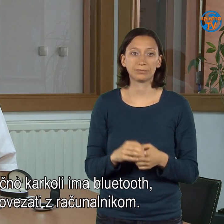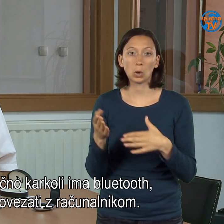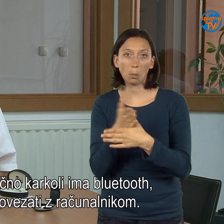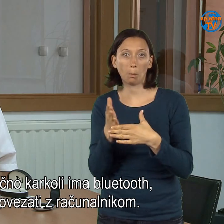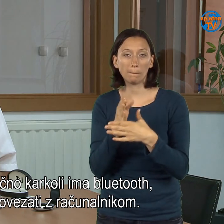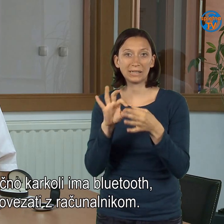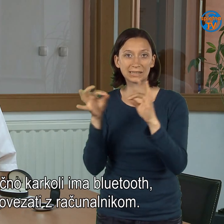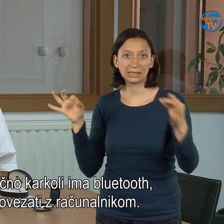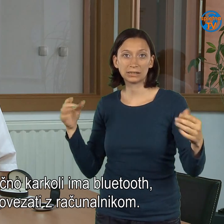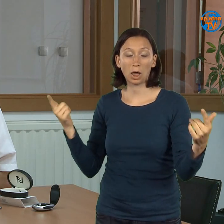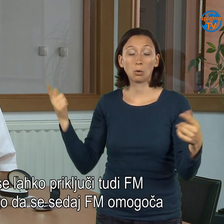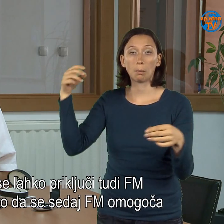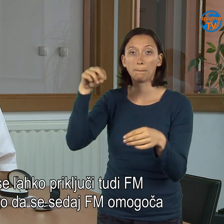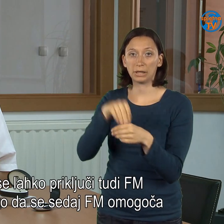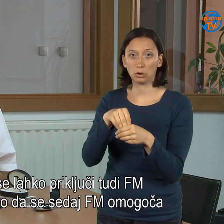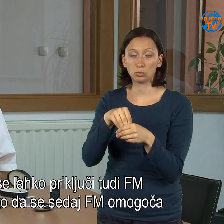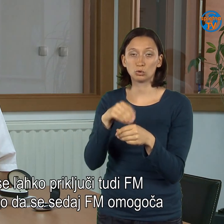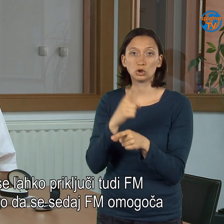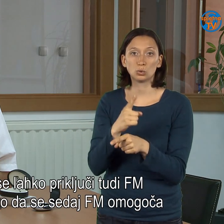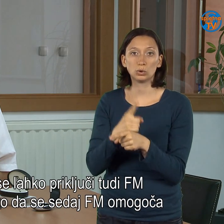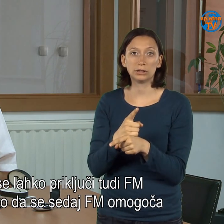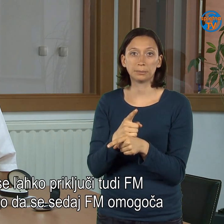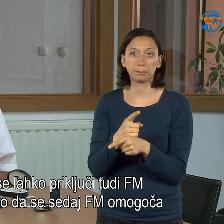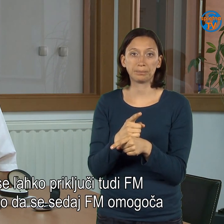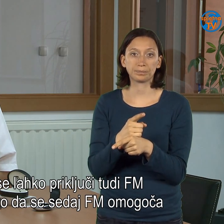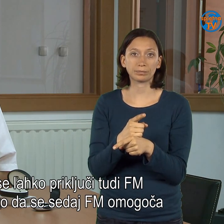vmesnik se lahko tudi priključi